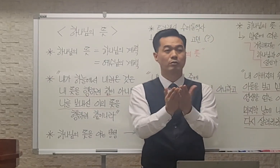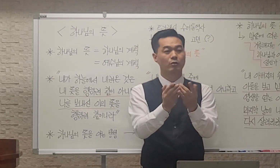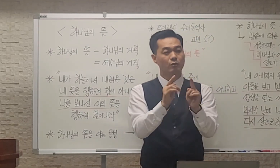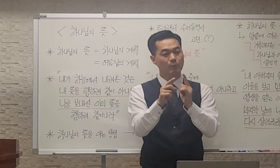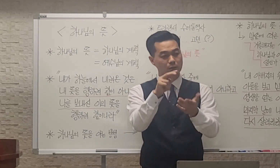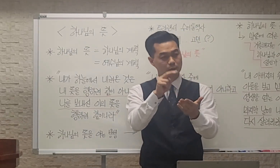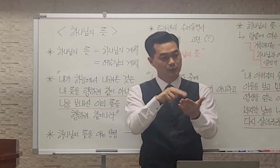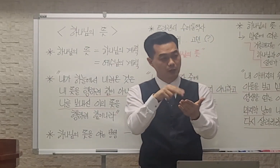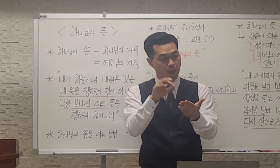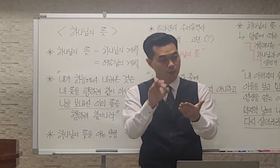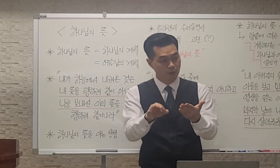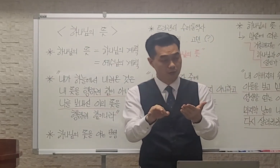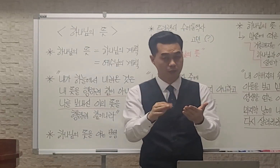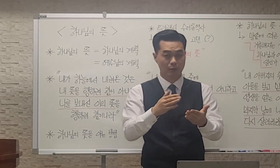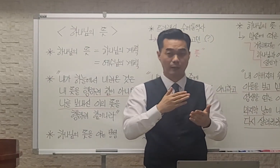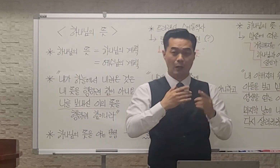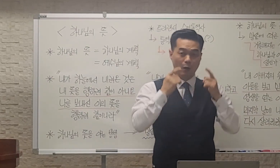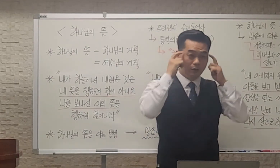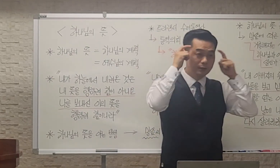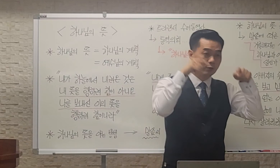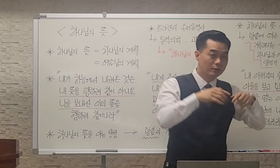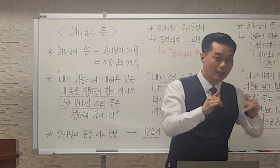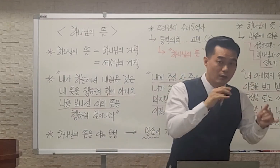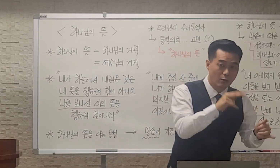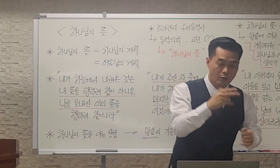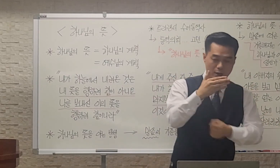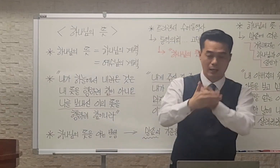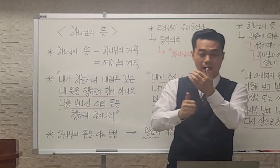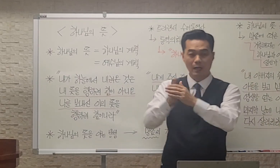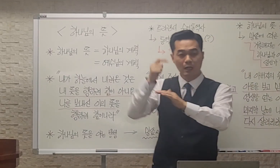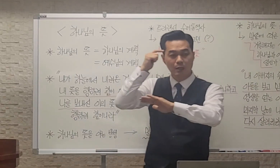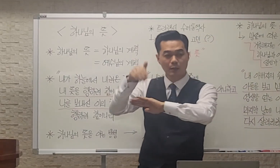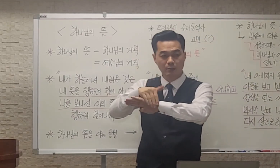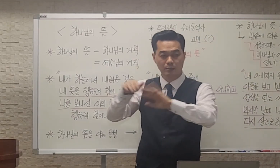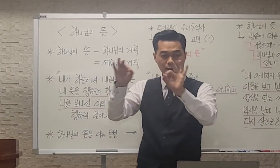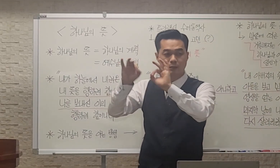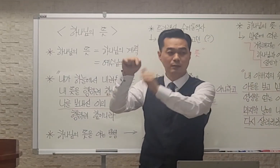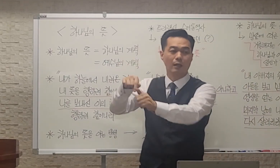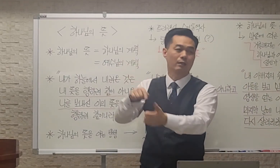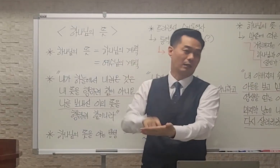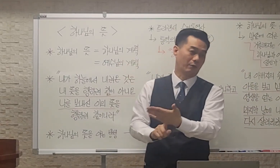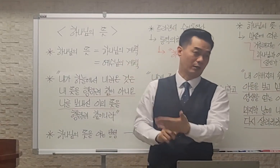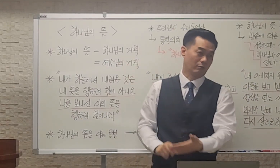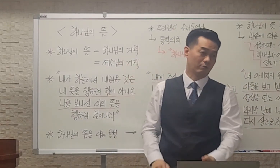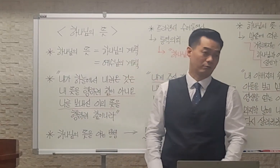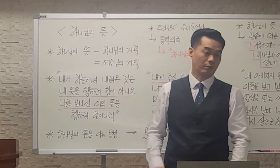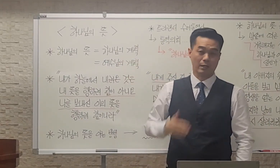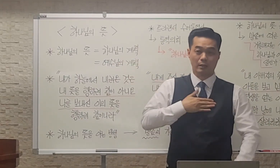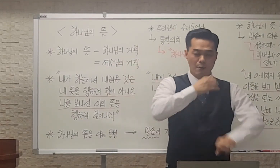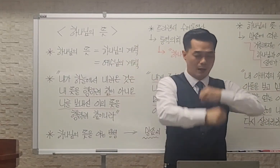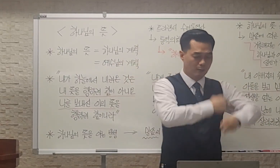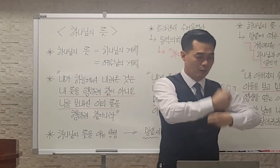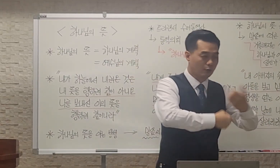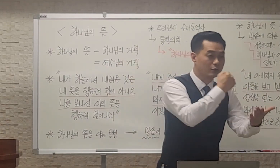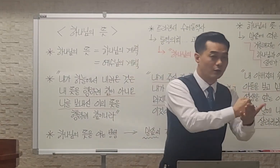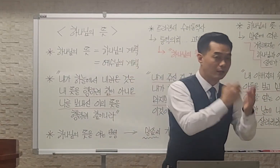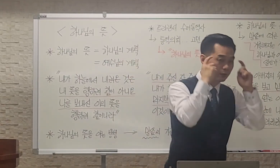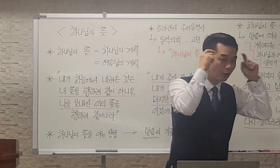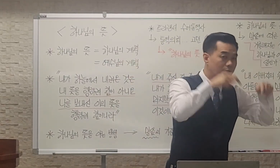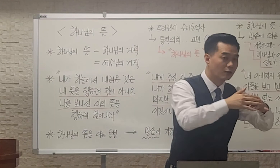성경 말씀을 읽다 보면 어리석은 자여 하나님의 뜻을 찾으라 이렇게 나와요. 내 마음대로 결정하는 어리석은